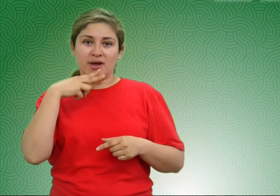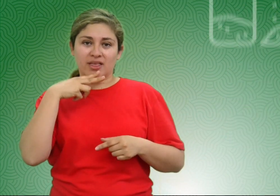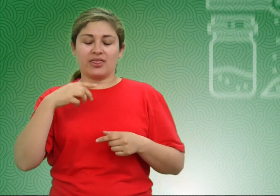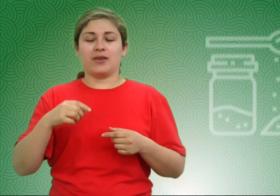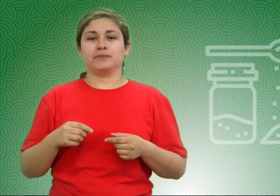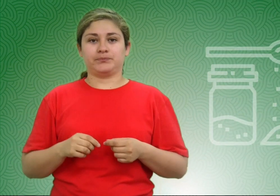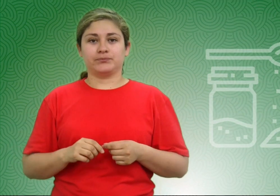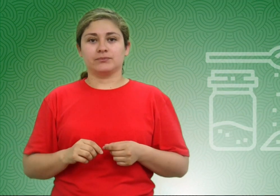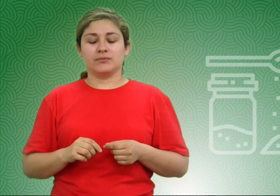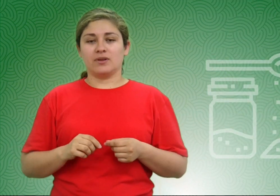azúcar,